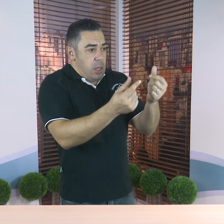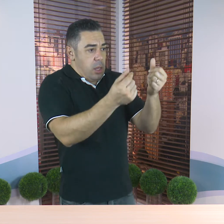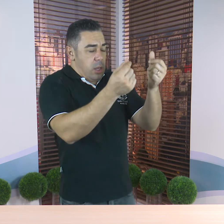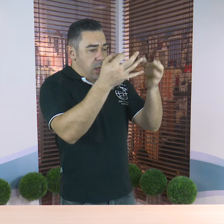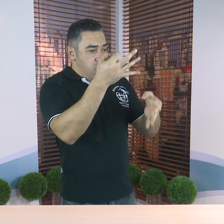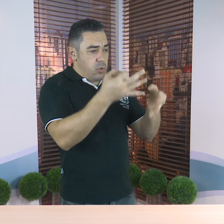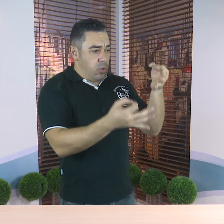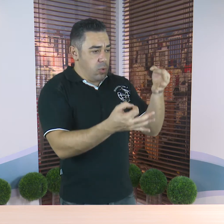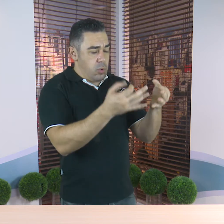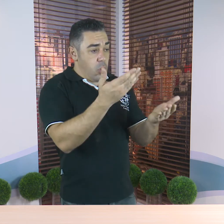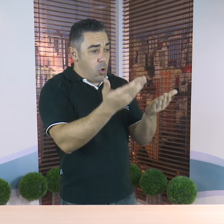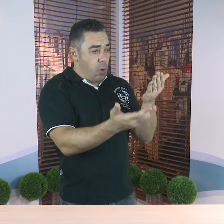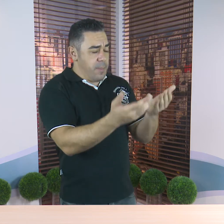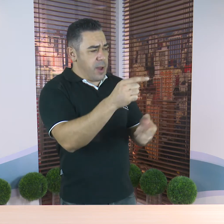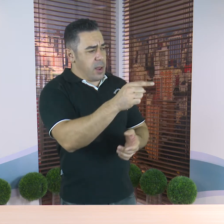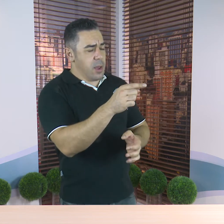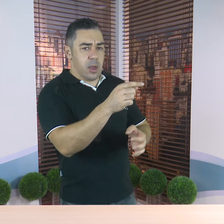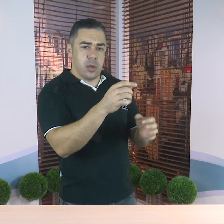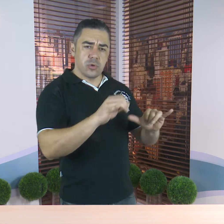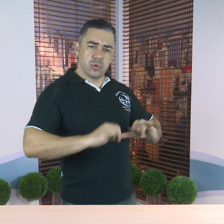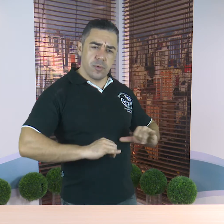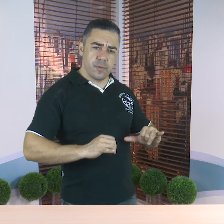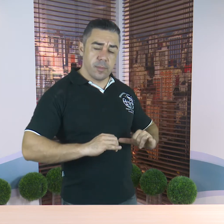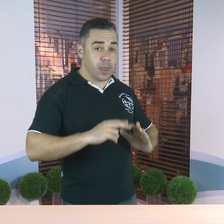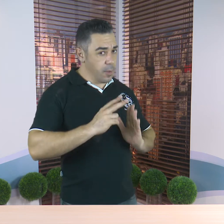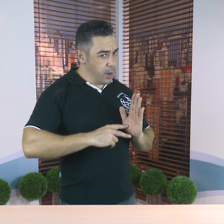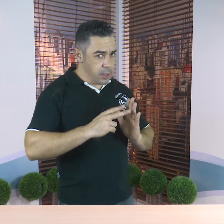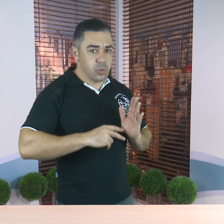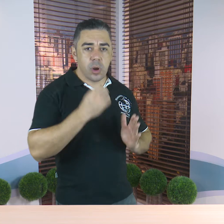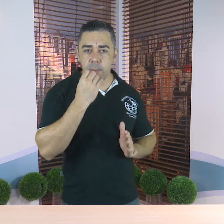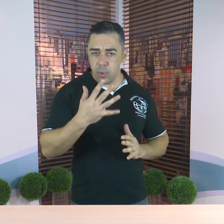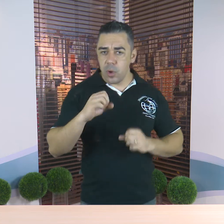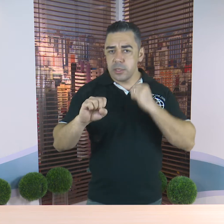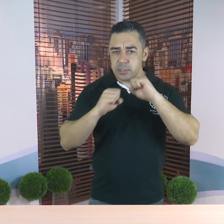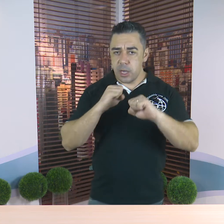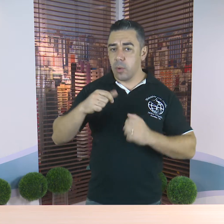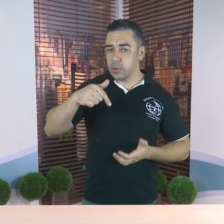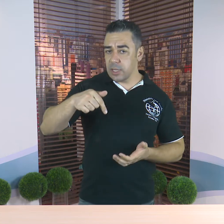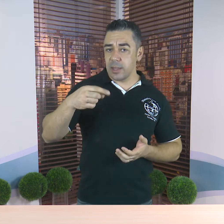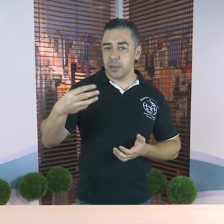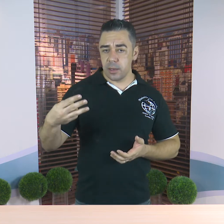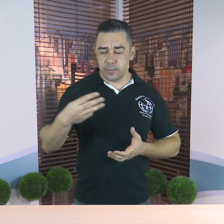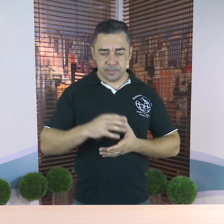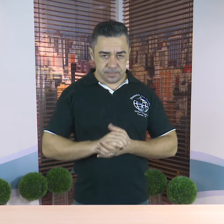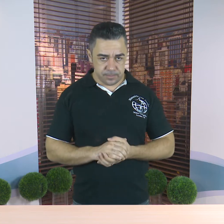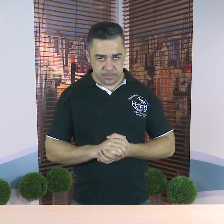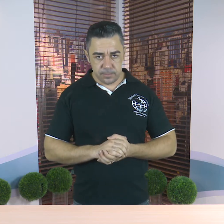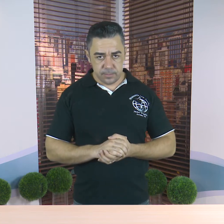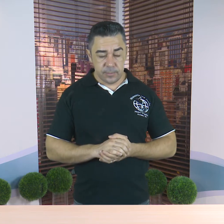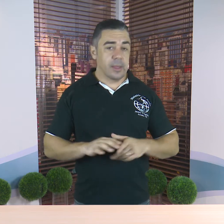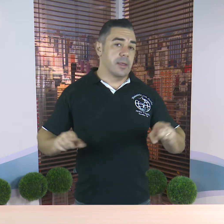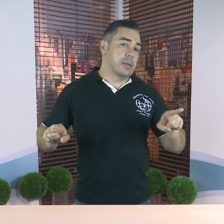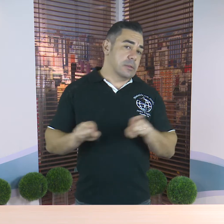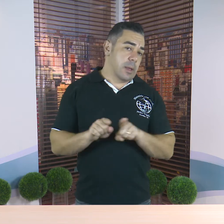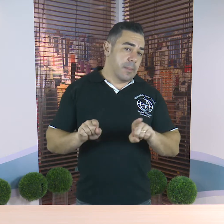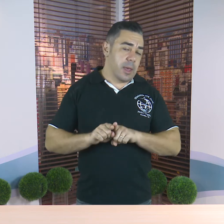o sofrimento do justo. Leitura imperdível, Salmo 73. Sem nos esquecermos do sofrimento